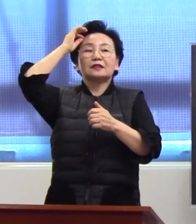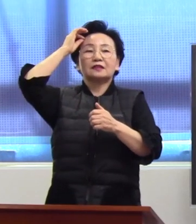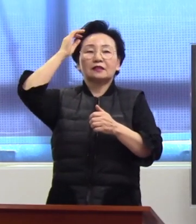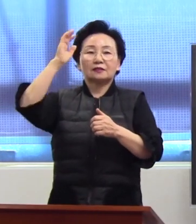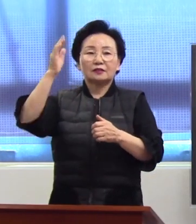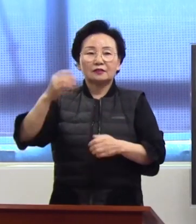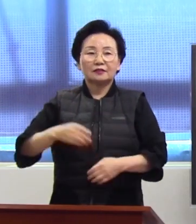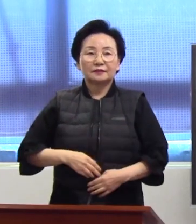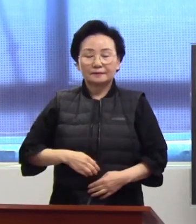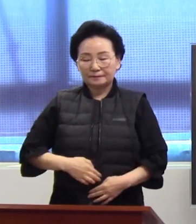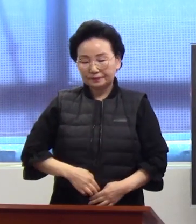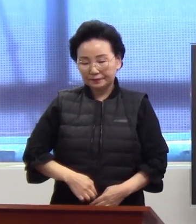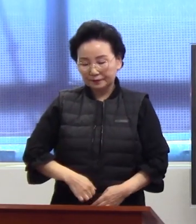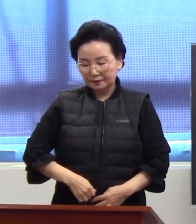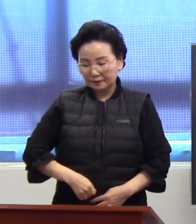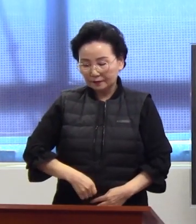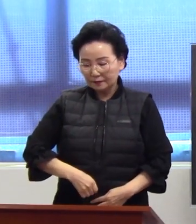깨닫게 된 거예요.